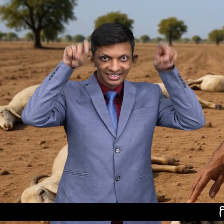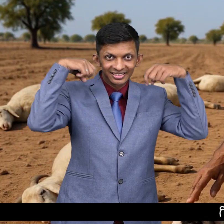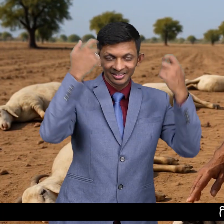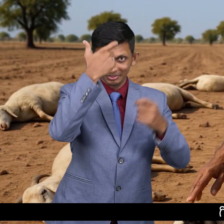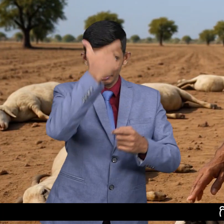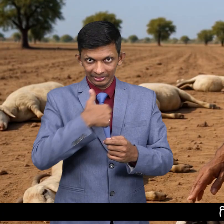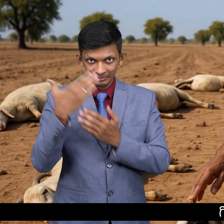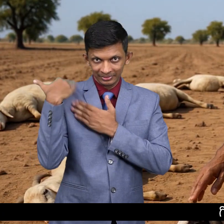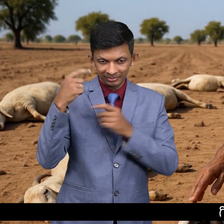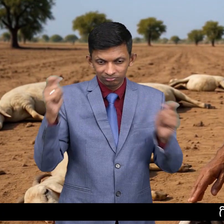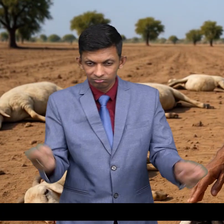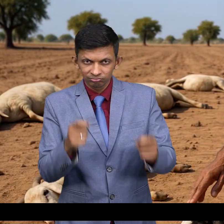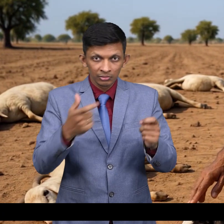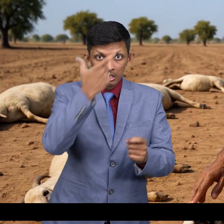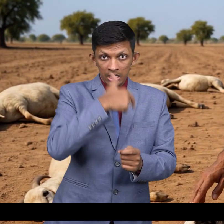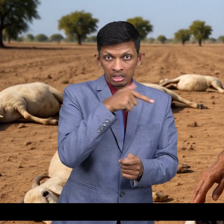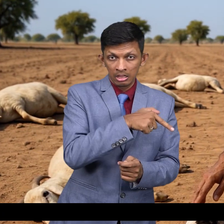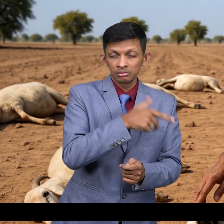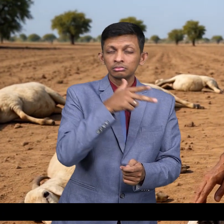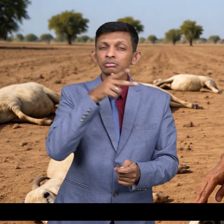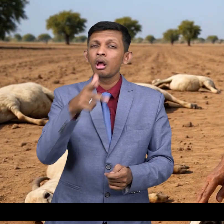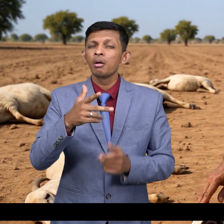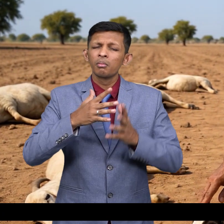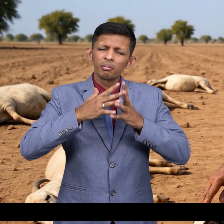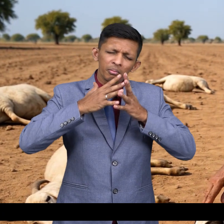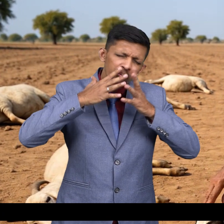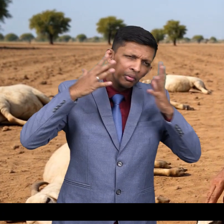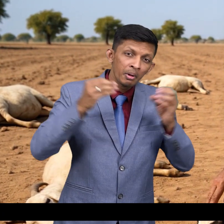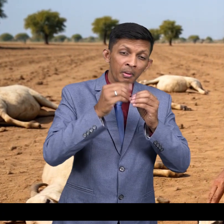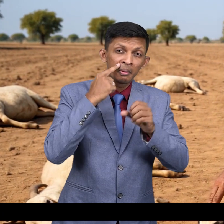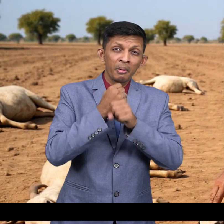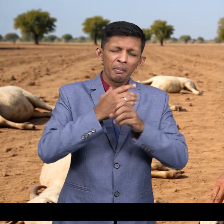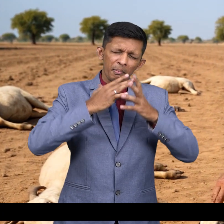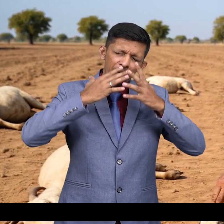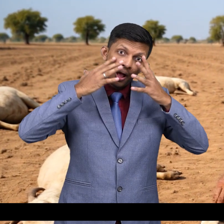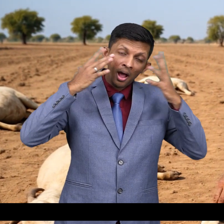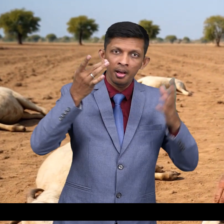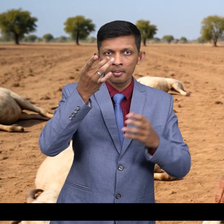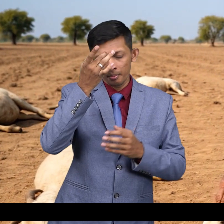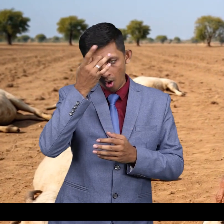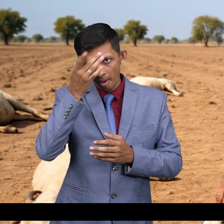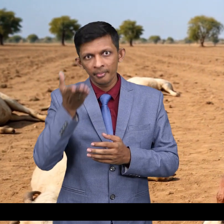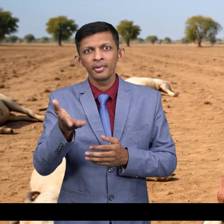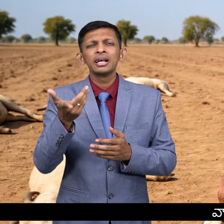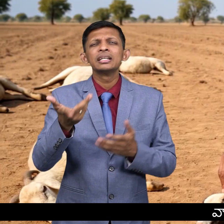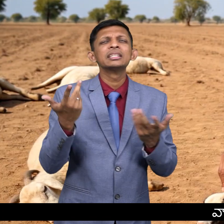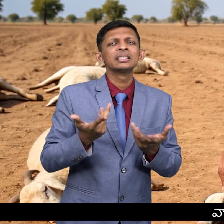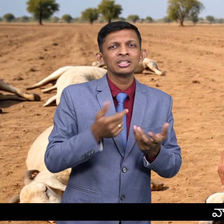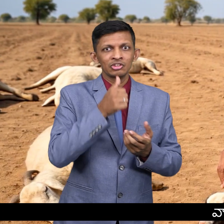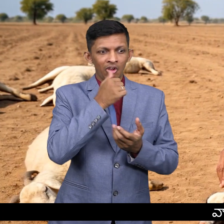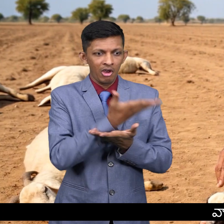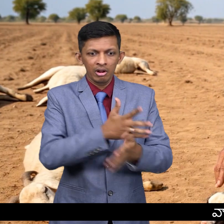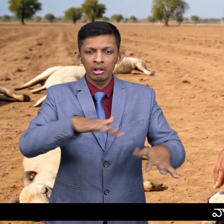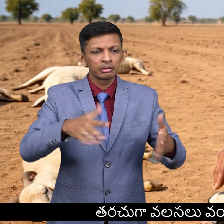గొర్రెల కాపరులు కరువులు, నీరు ఎద్దడి, మేత కొరత,